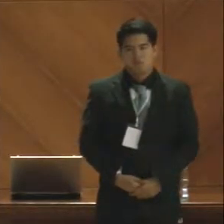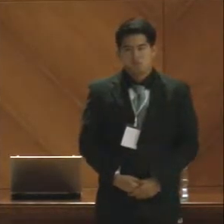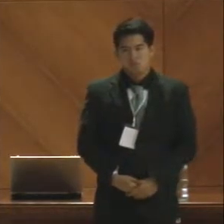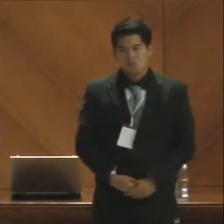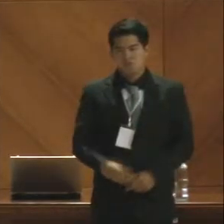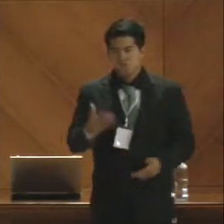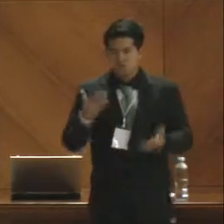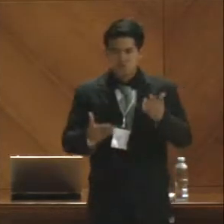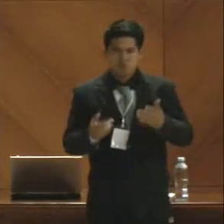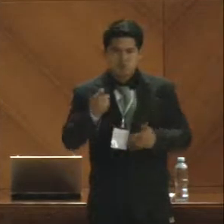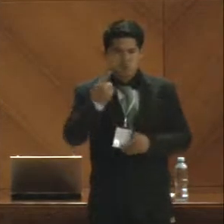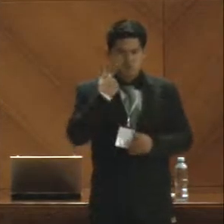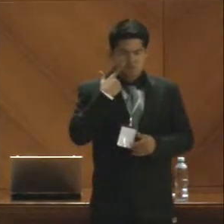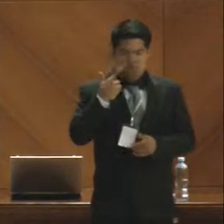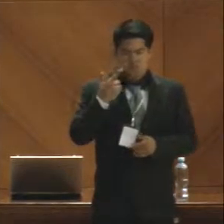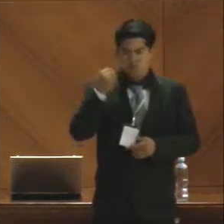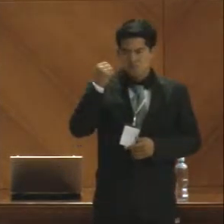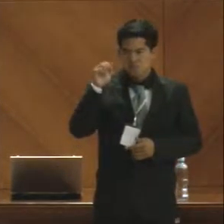revelaciones de Snowden?